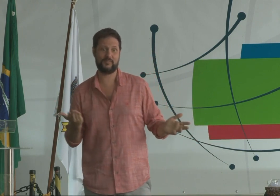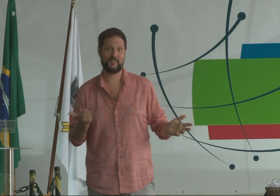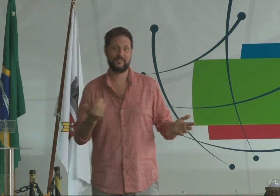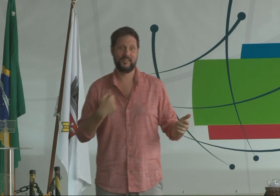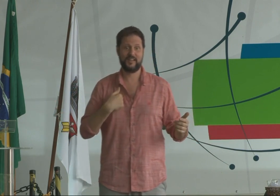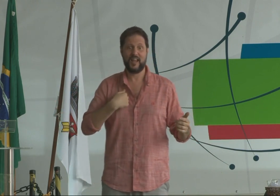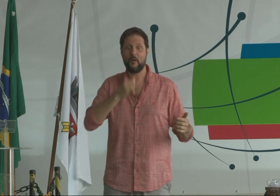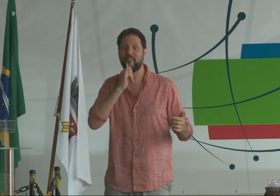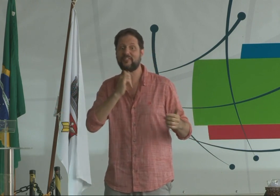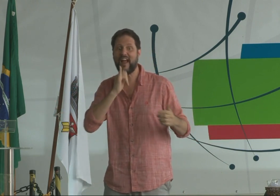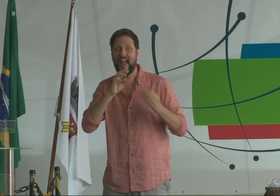Mas isso...